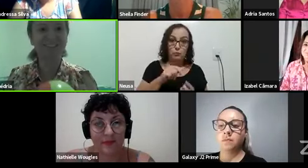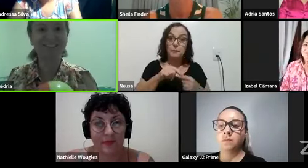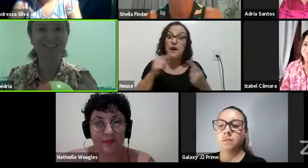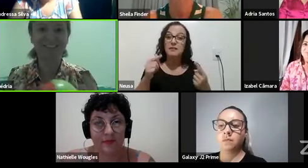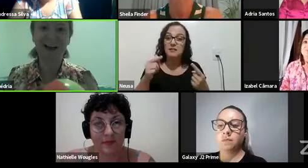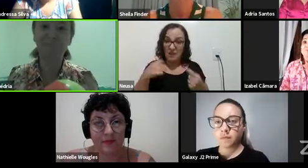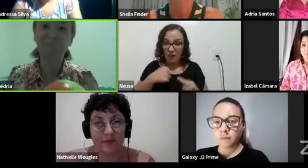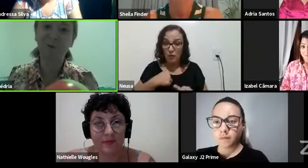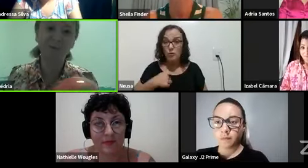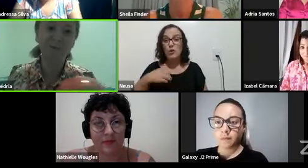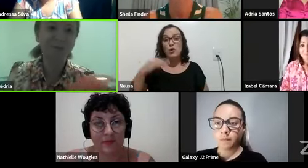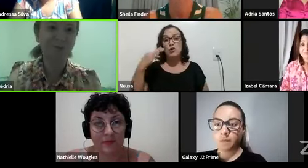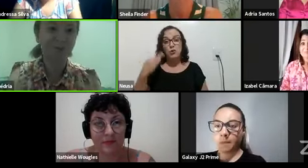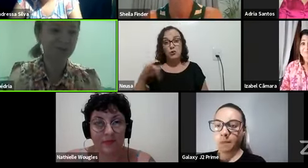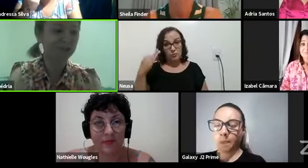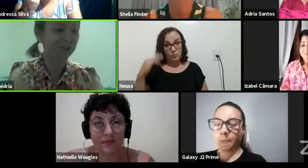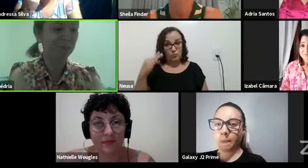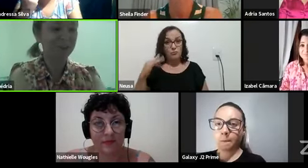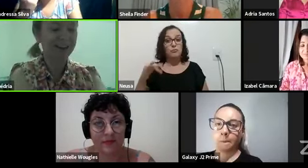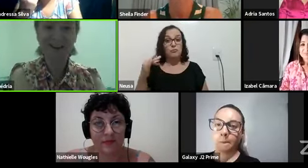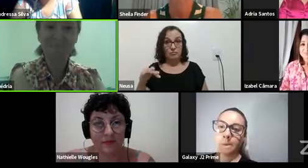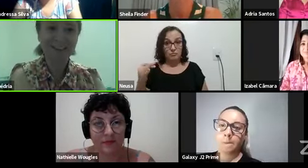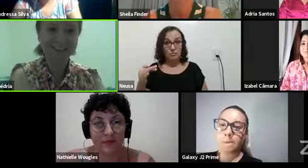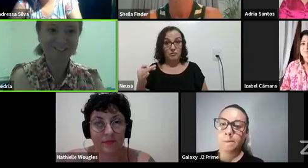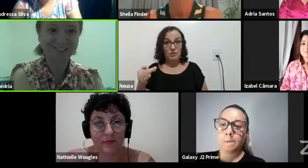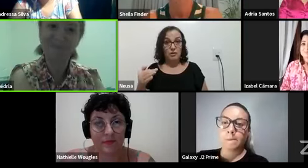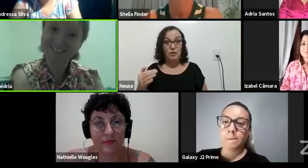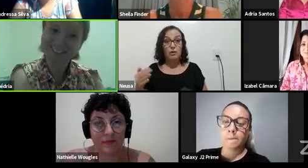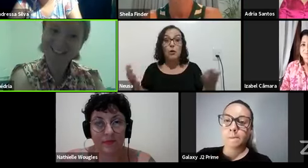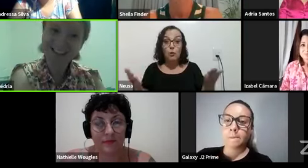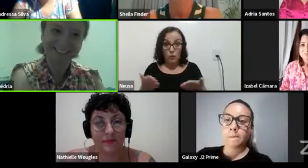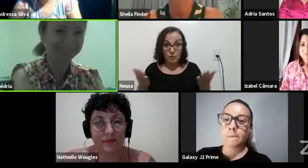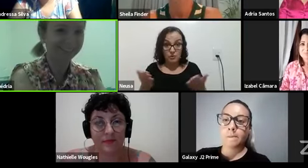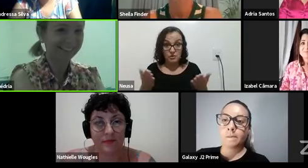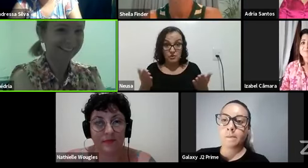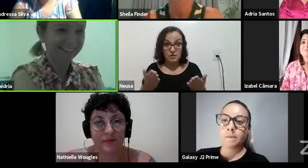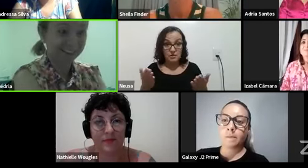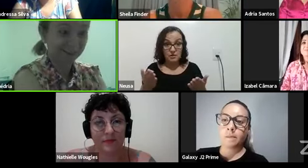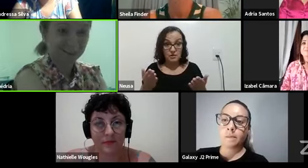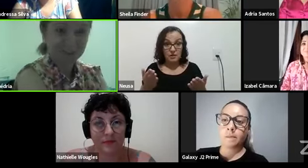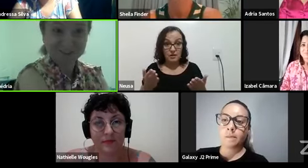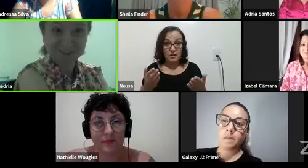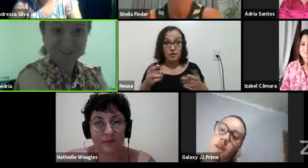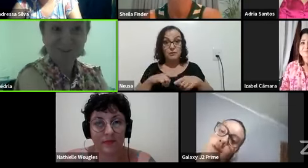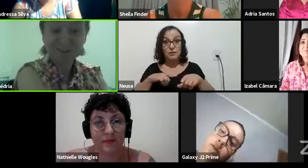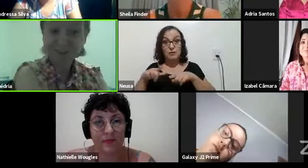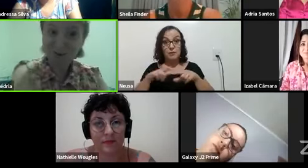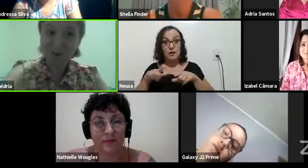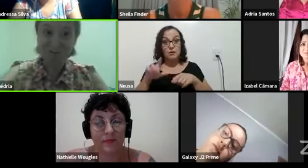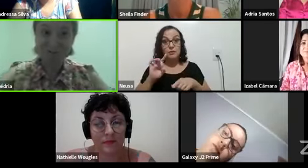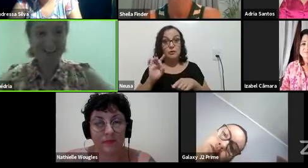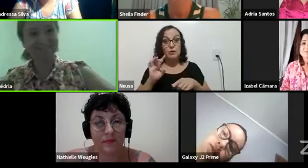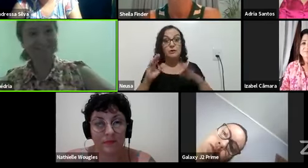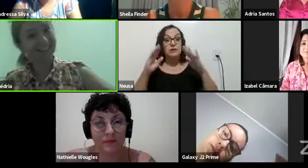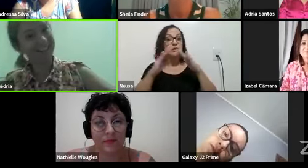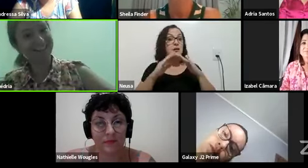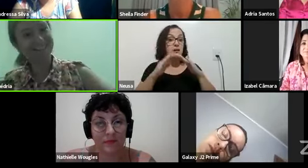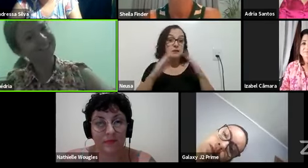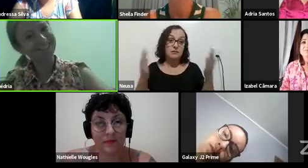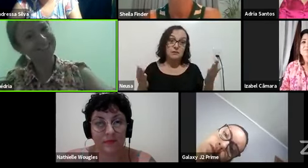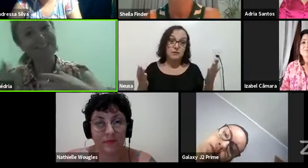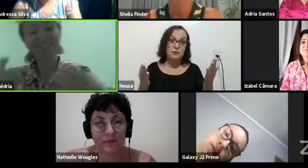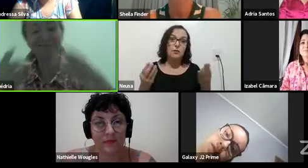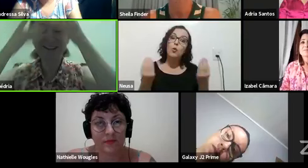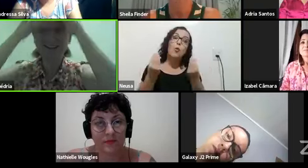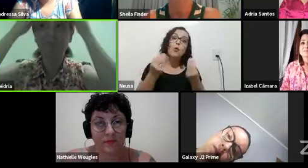machuquei bastante, né? A ponto de hoje operar apenas medicada. Então, as pessoas falam, mas como, né? Que você